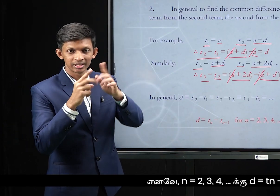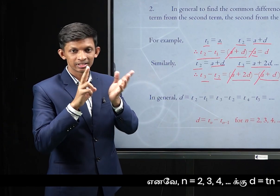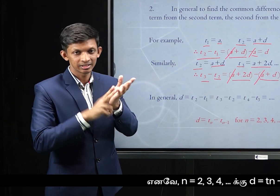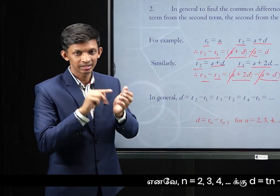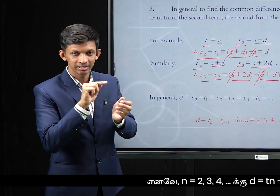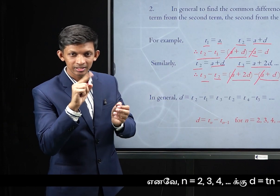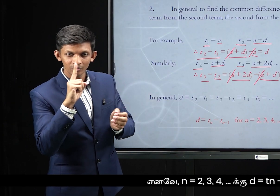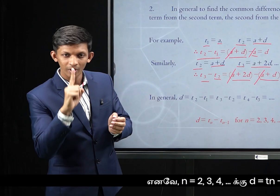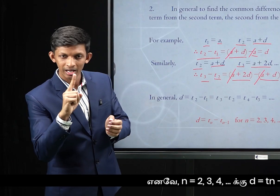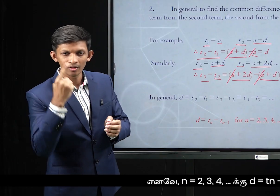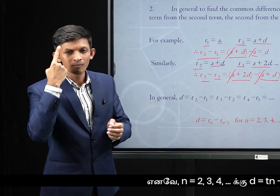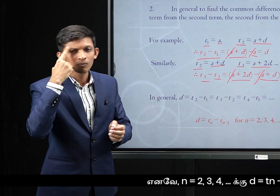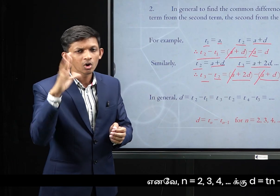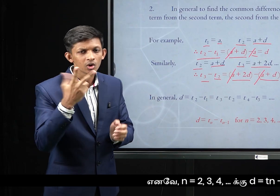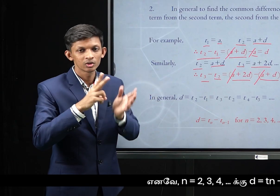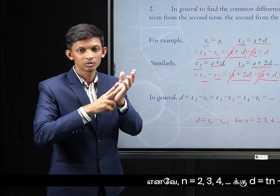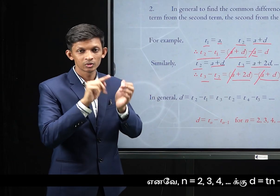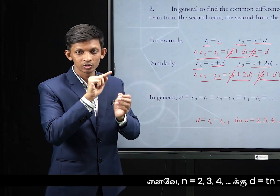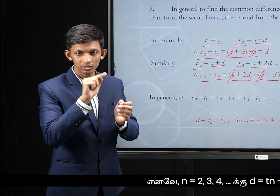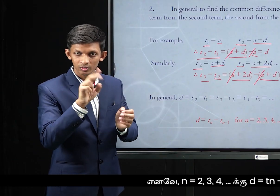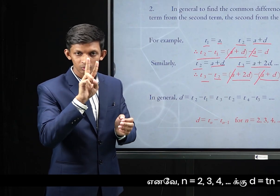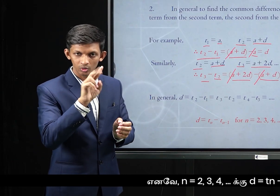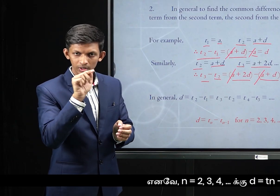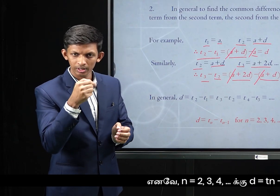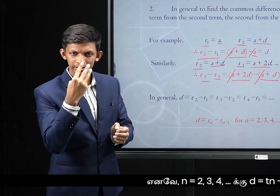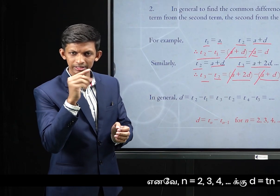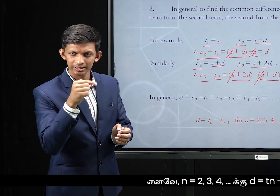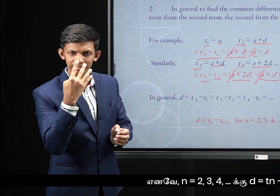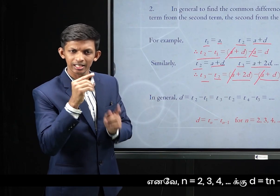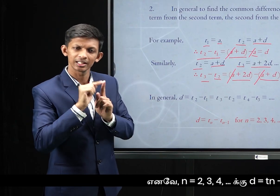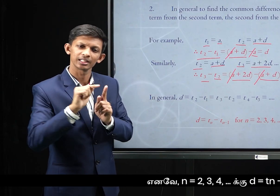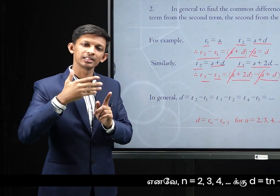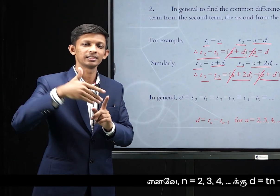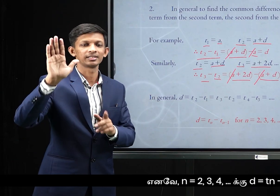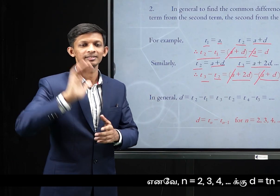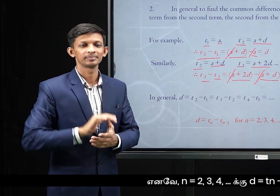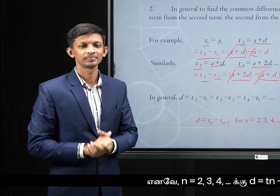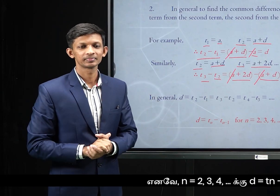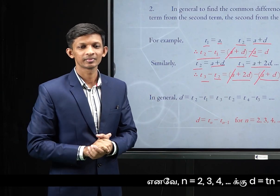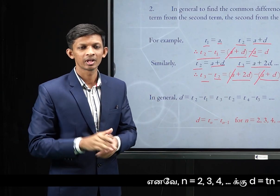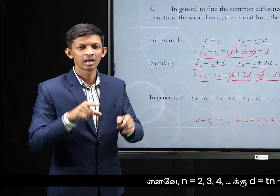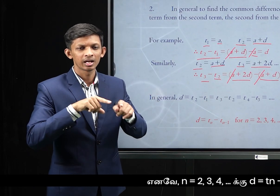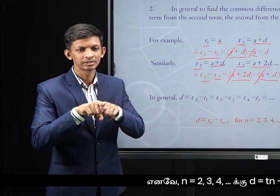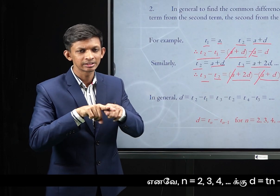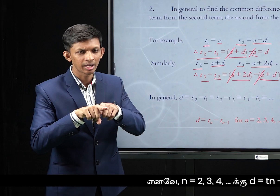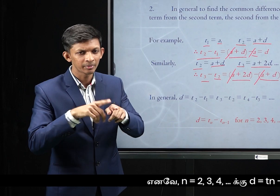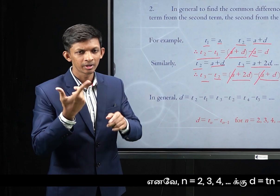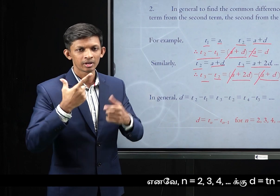ஈடு 2, 3, 4க்கு டி ஈடு tn கழித்தல் tn